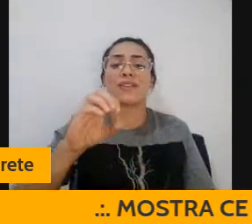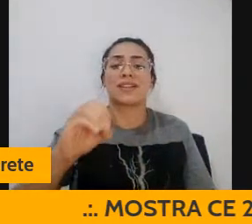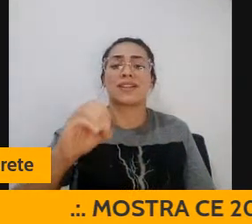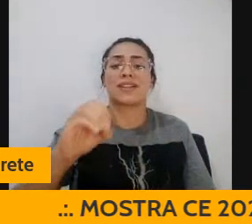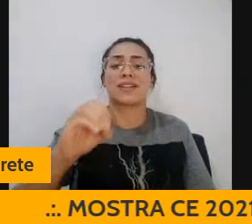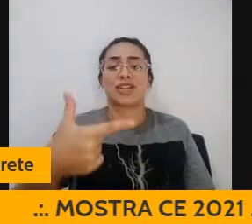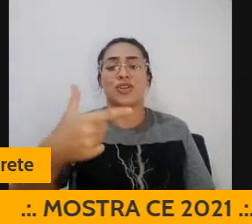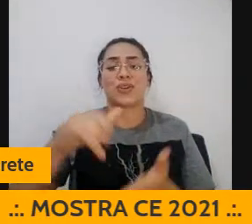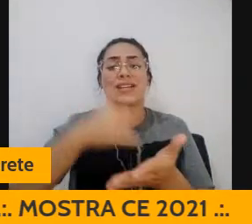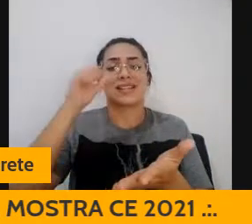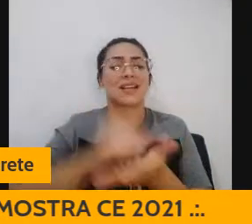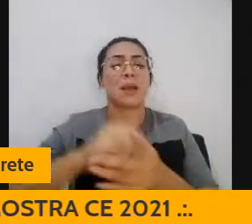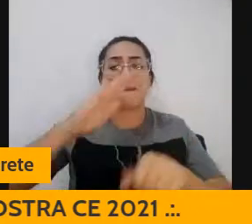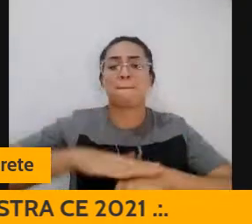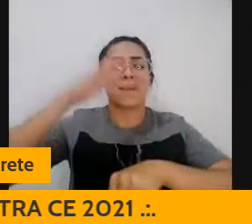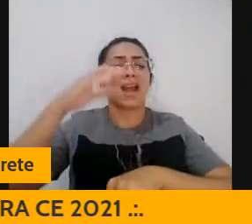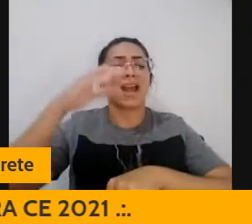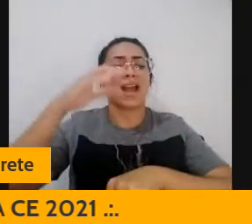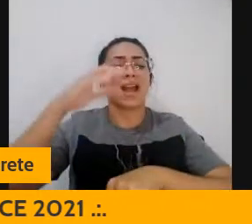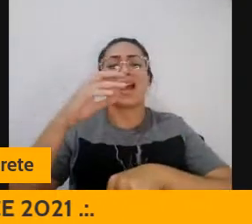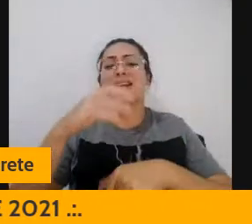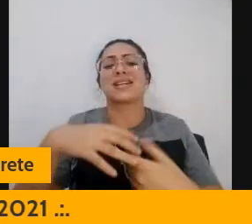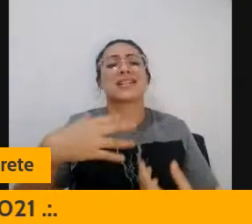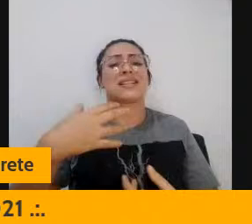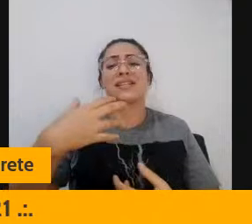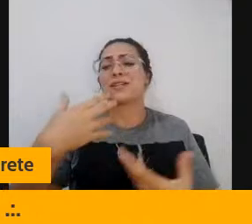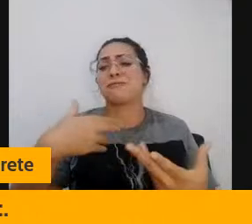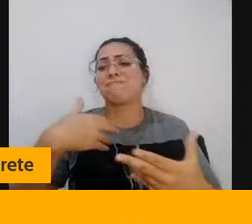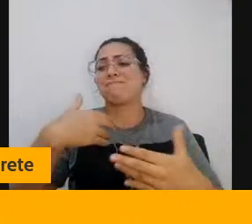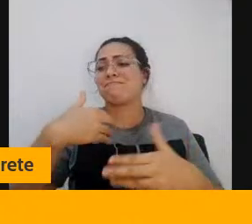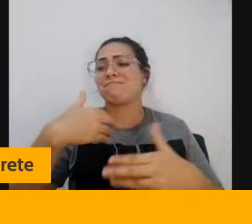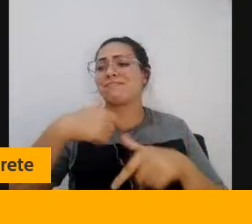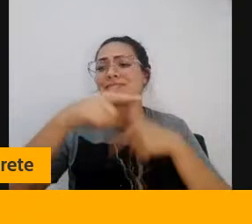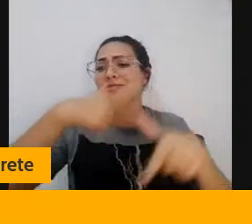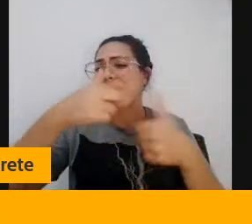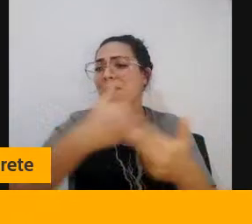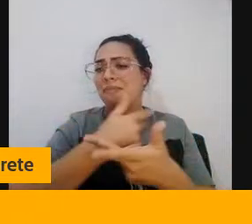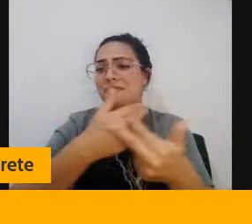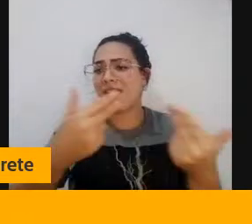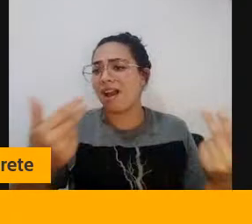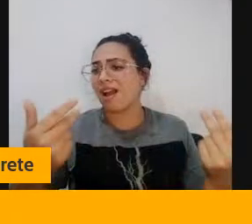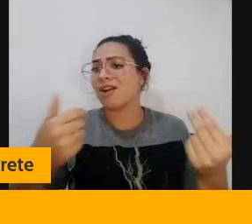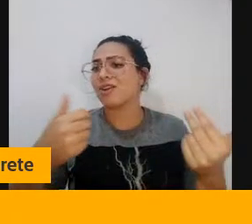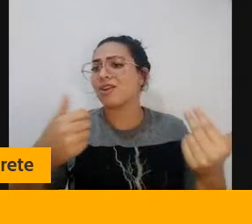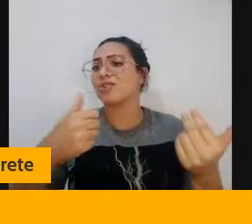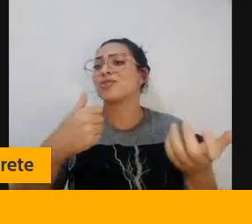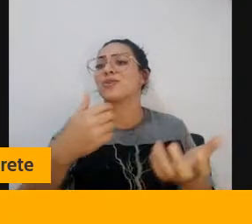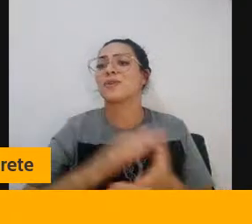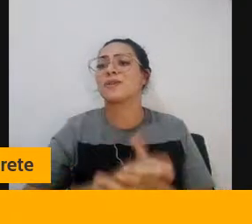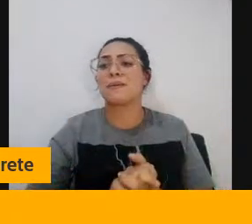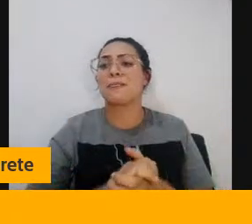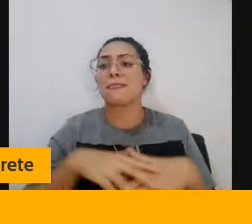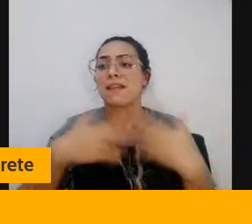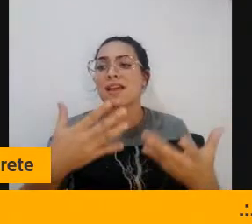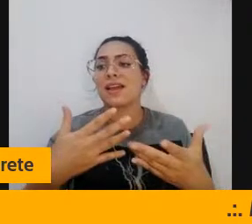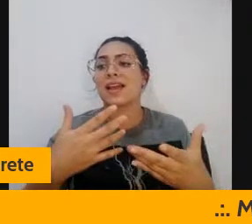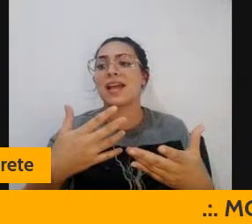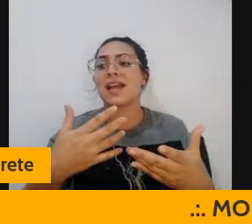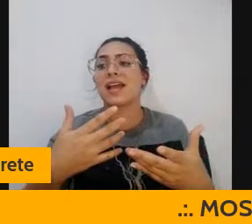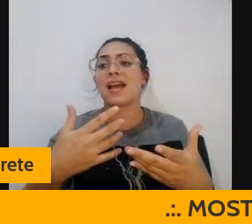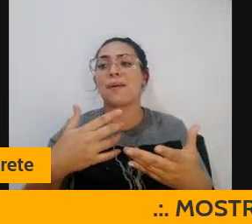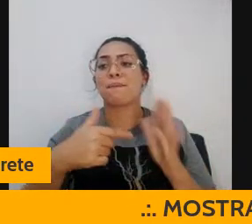trabalhos, uma comissão científica, vários docentes. Então, essa construção